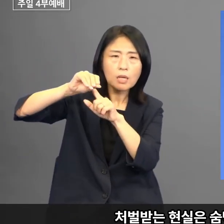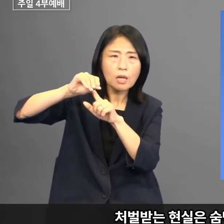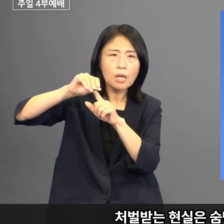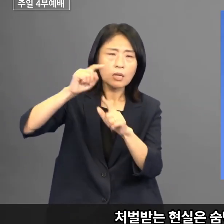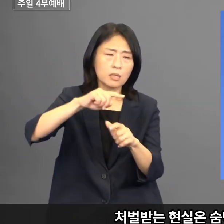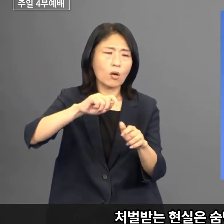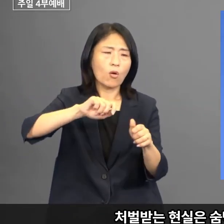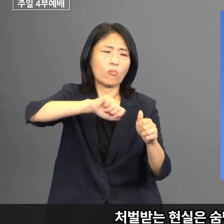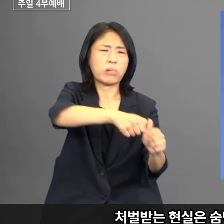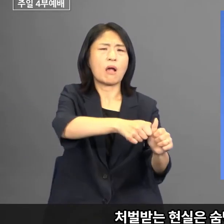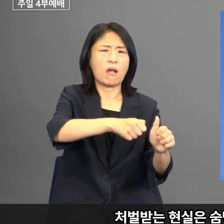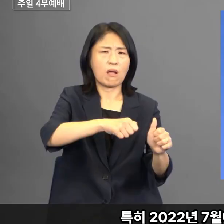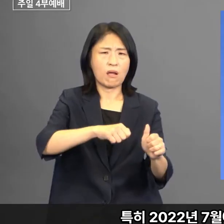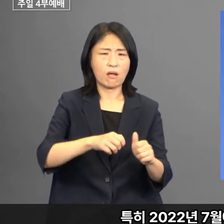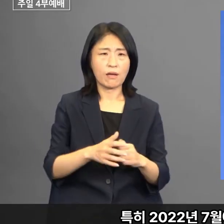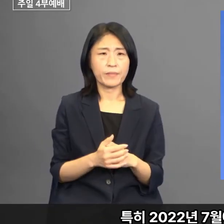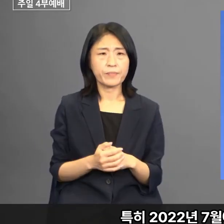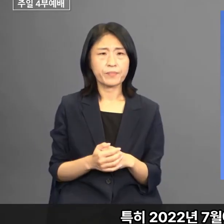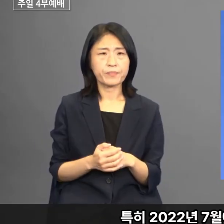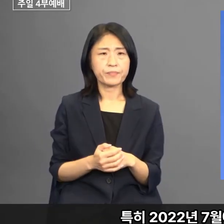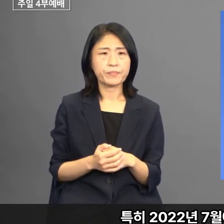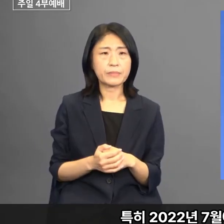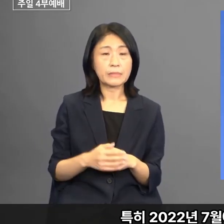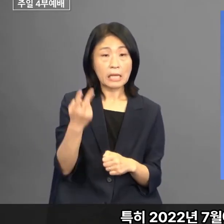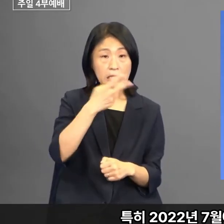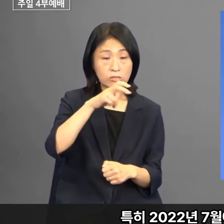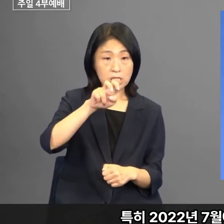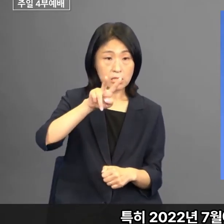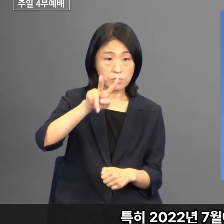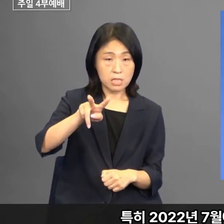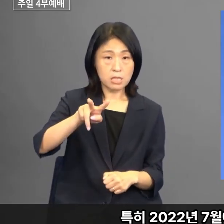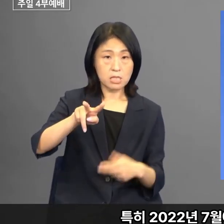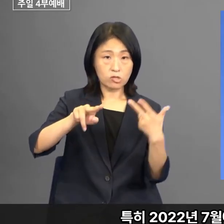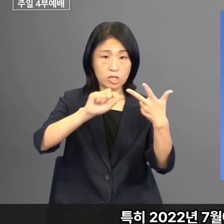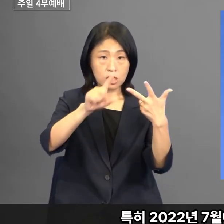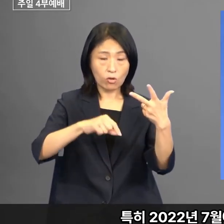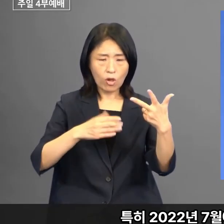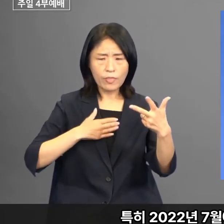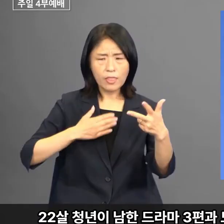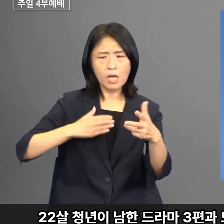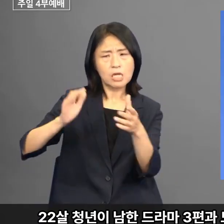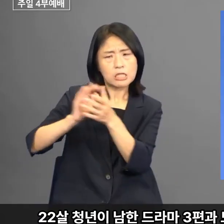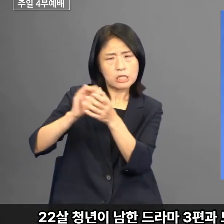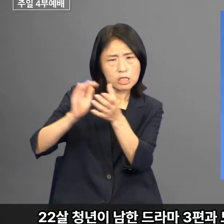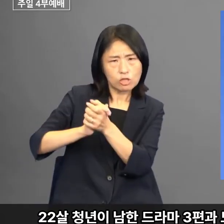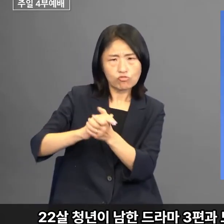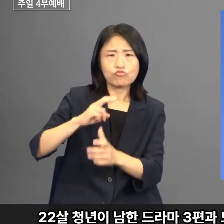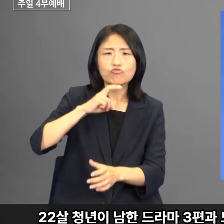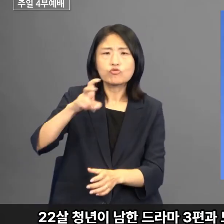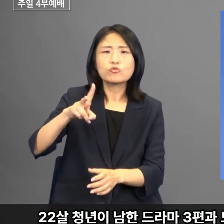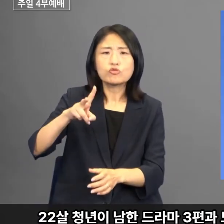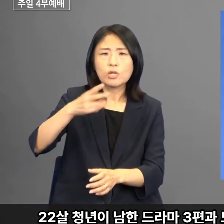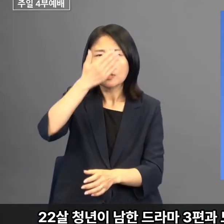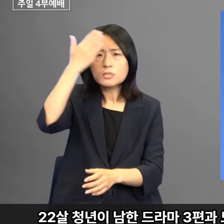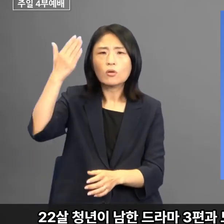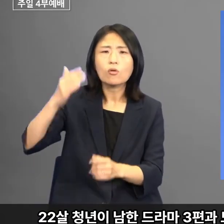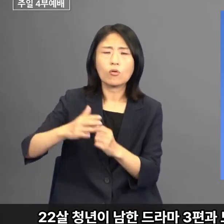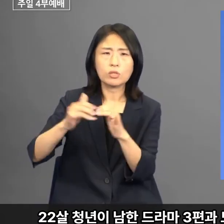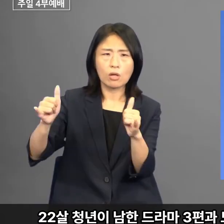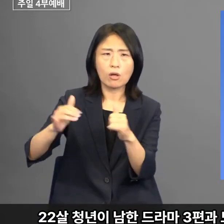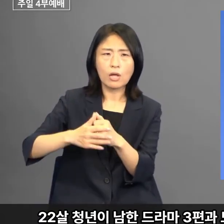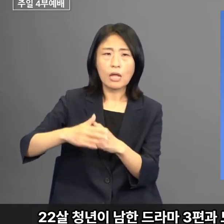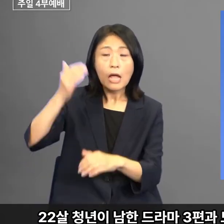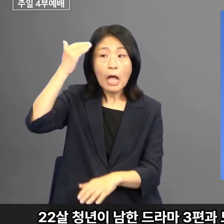숨막히는 고통이었습니다. 특히 2022년 7월에는 저와 알고 지내던 22살 청년이 남한